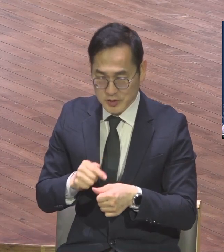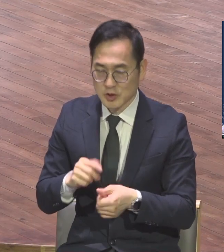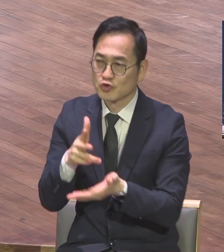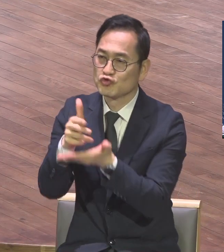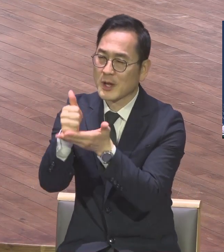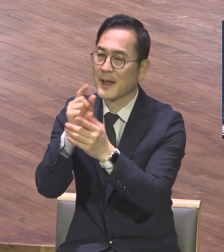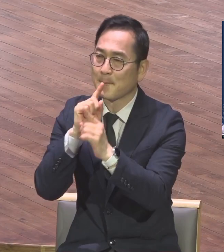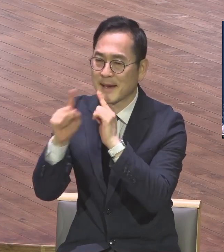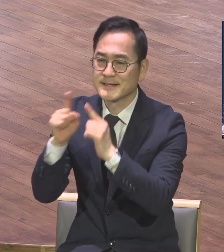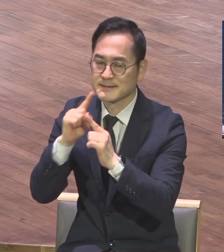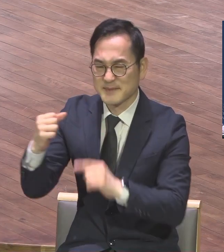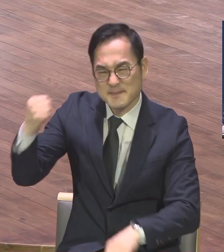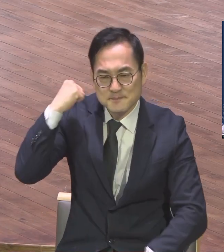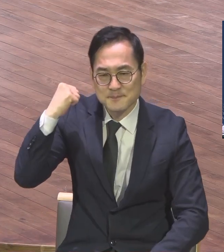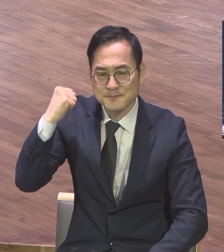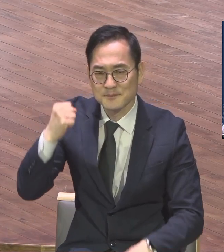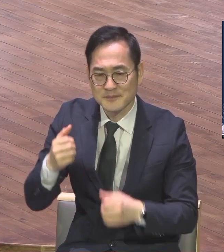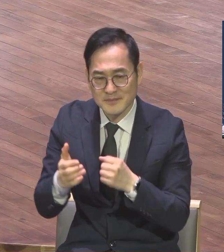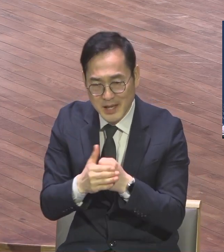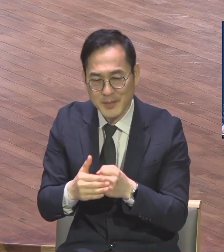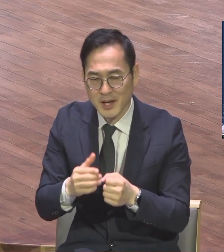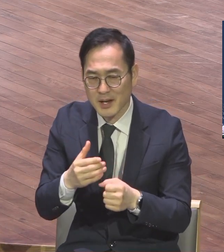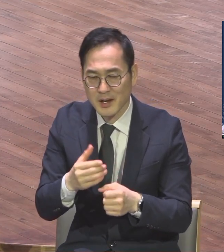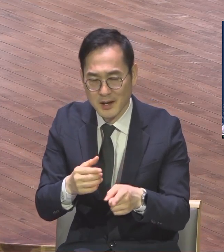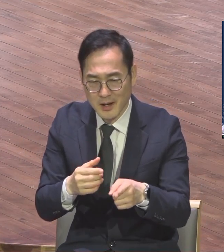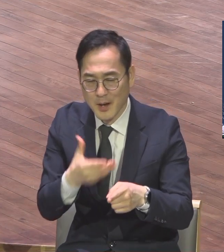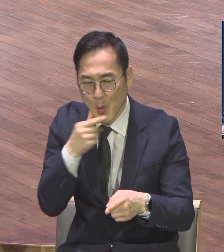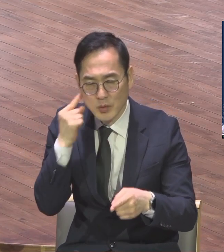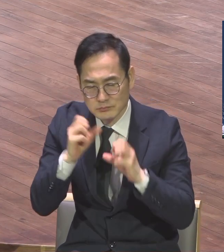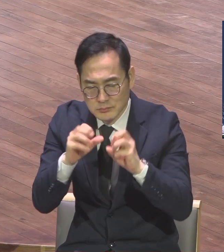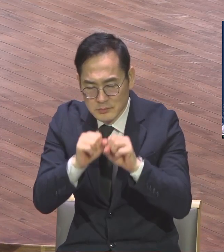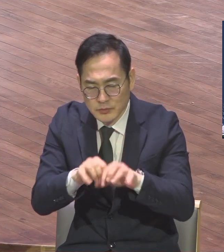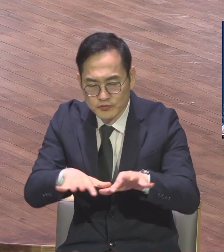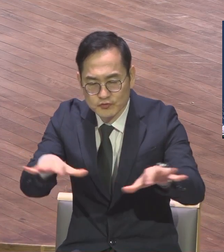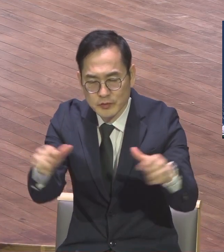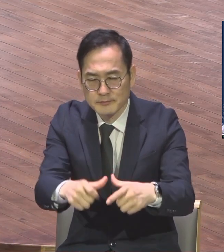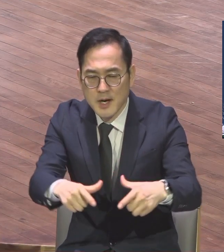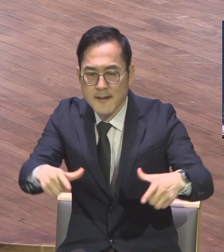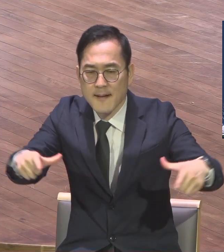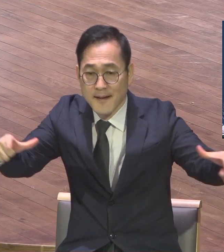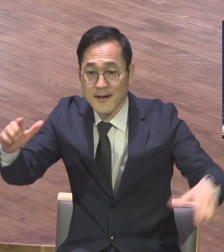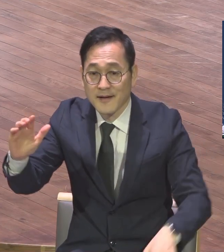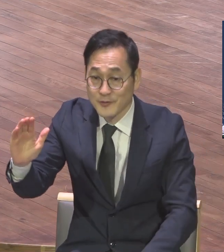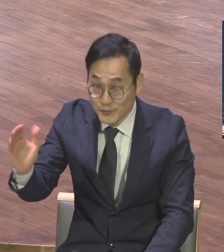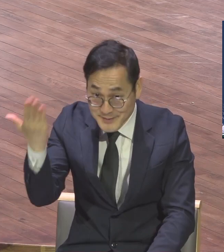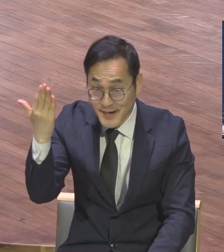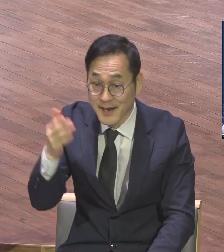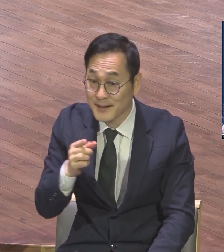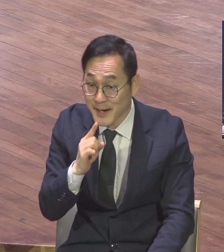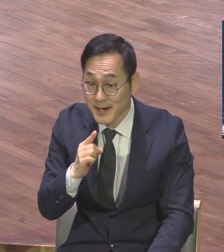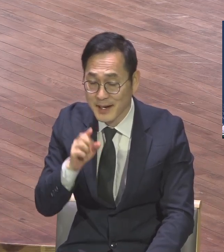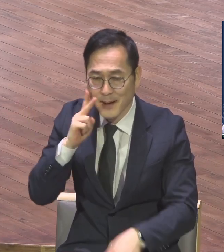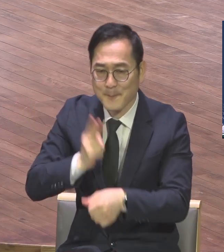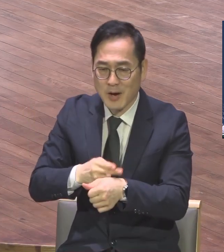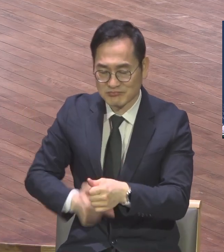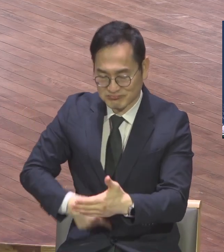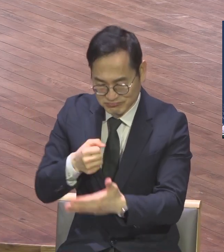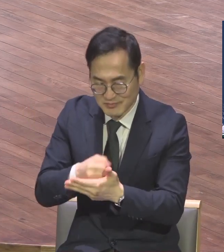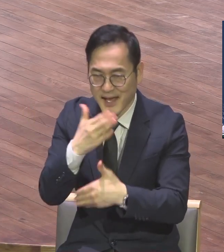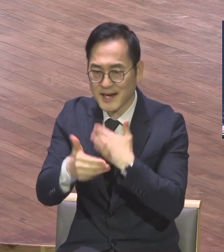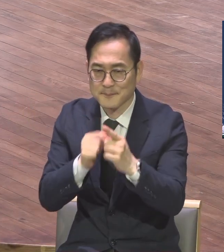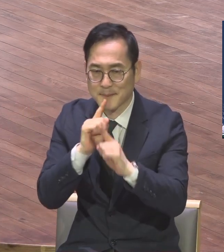있어 흥황하여 세력을 얻으니라. 여러분, 사도행전 마지막 절 아시죠? 바울이 담대히 하나님